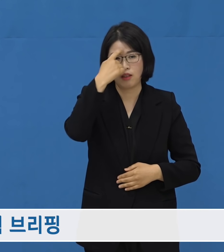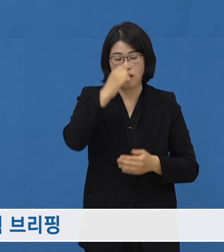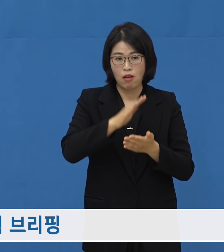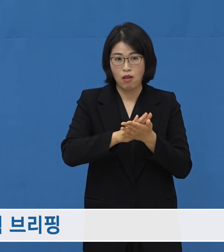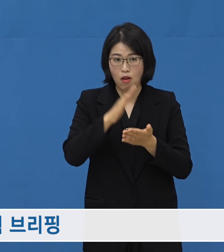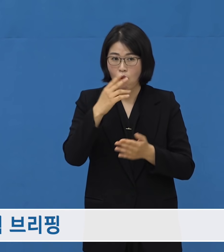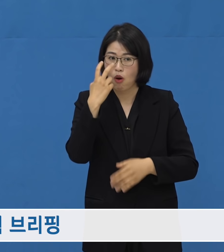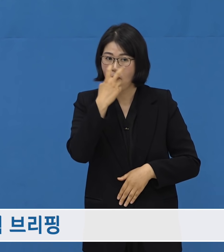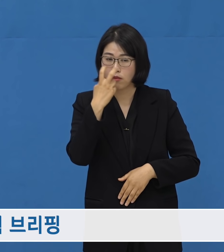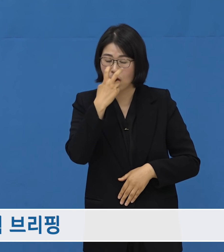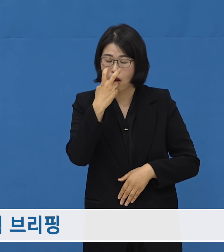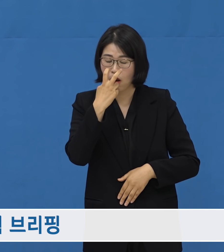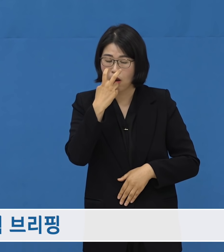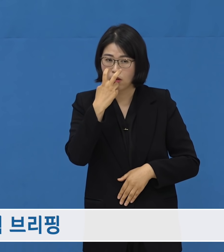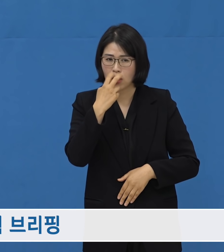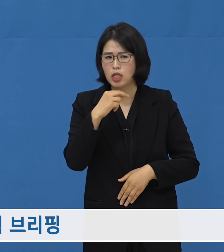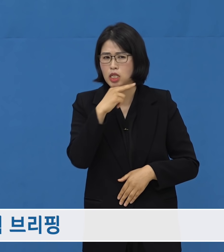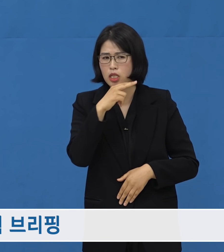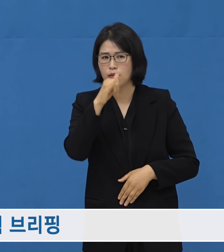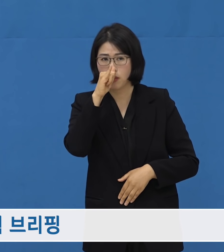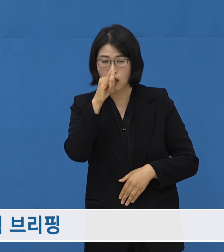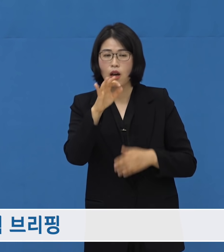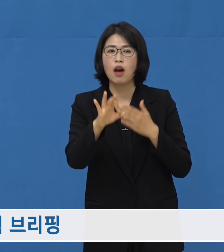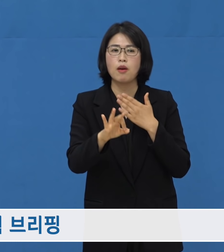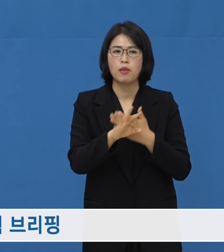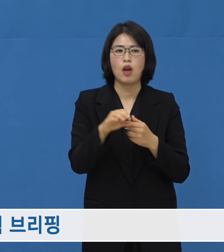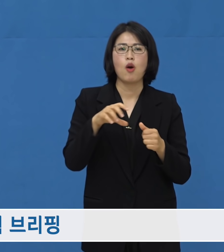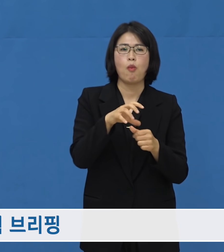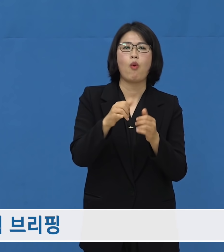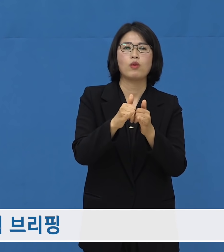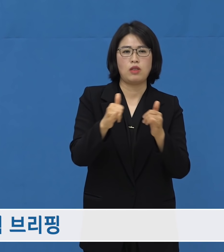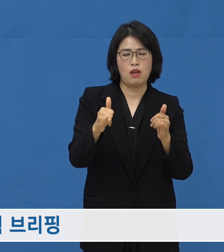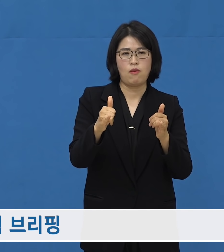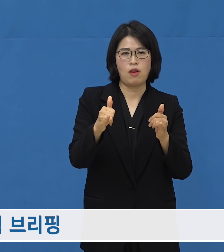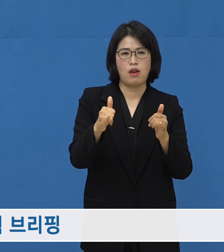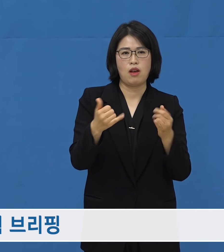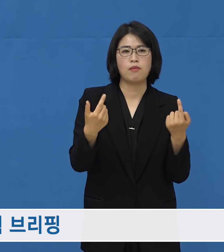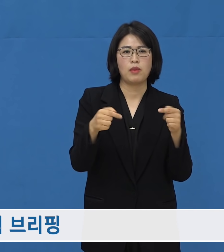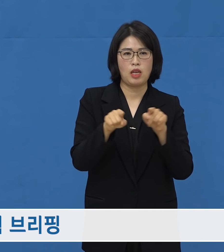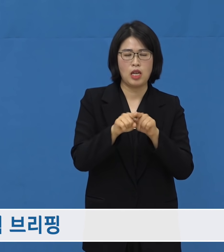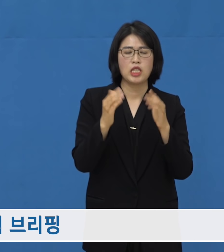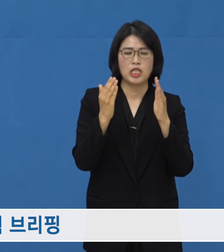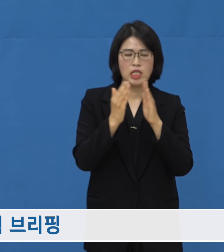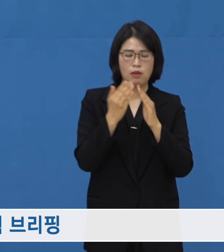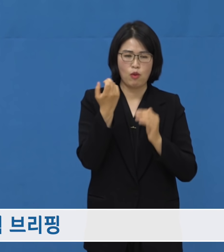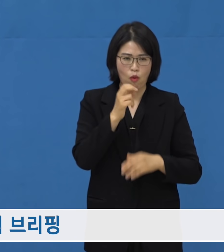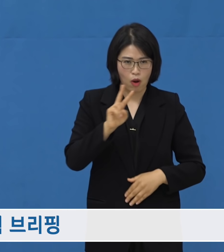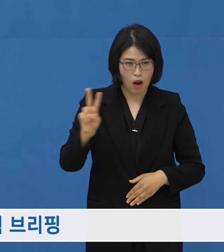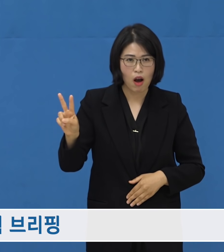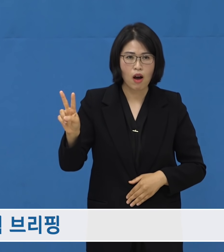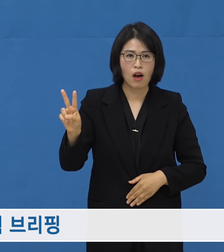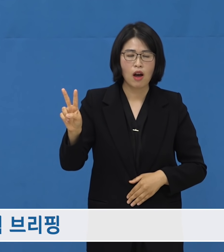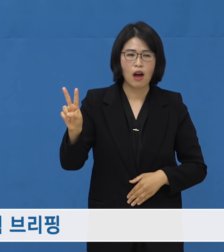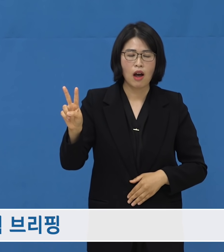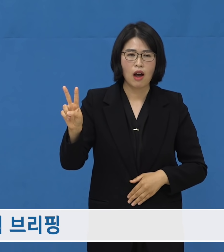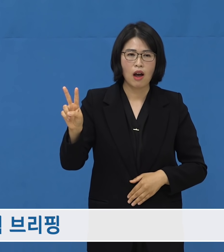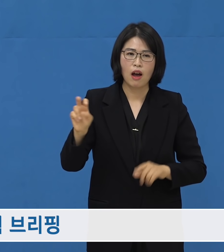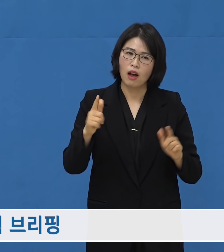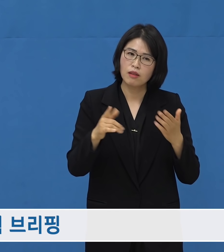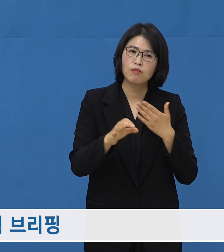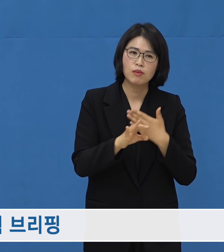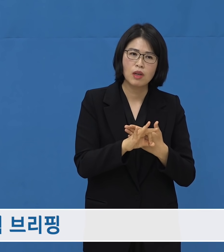결과 의심 증상이 있는 학생은 보호자와 함께 귀가하거나 별도로